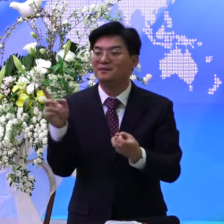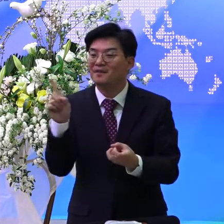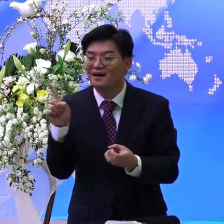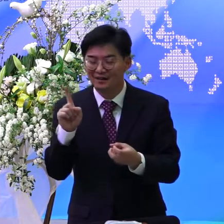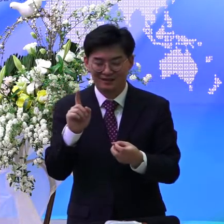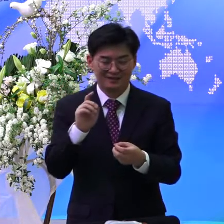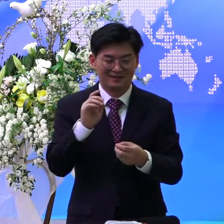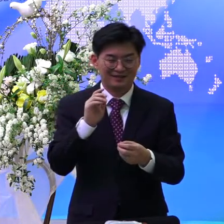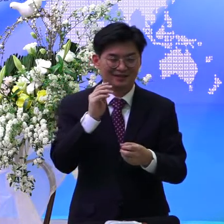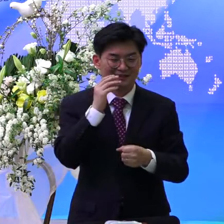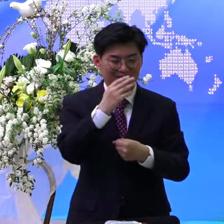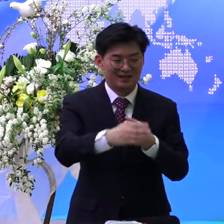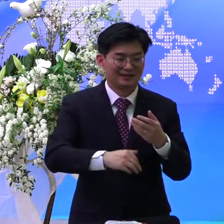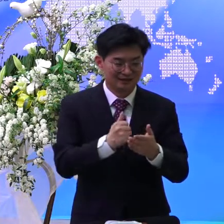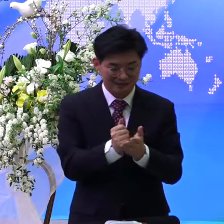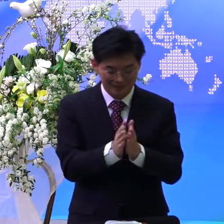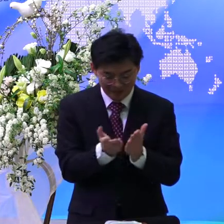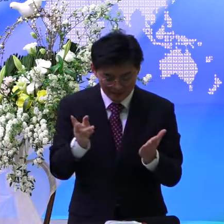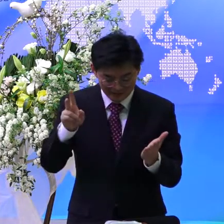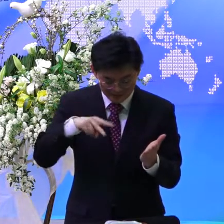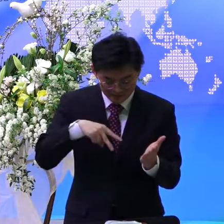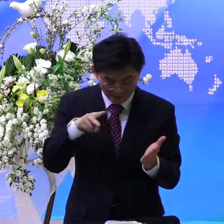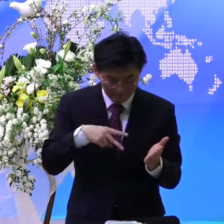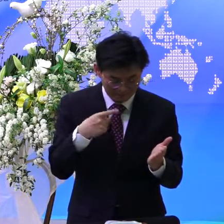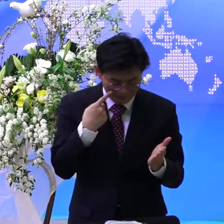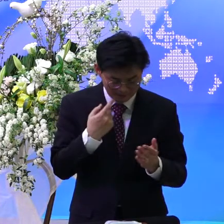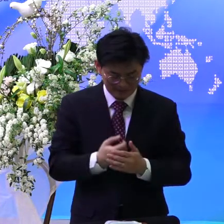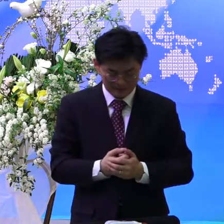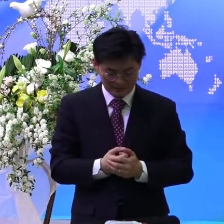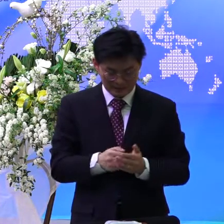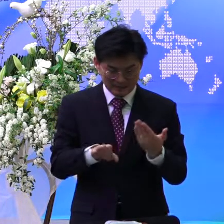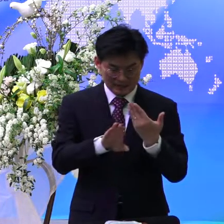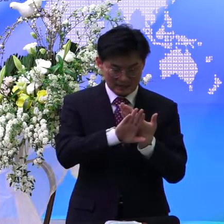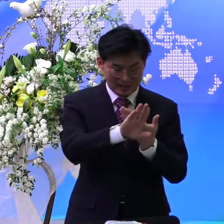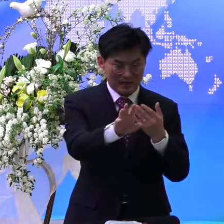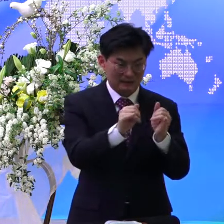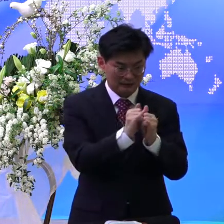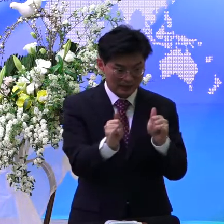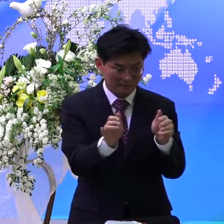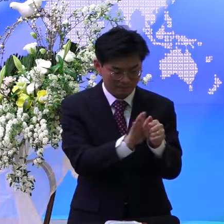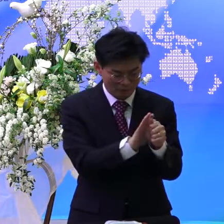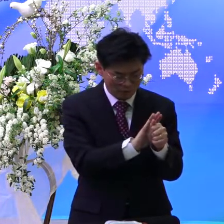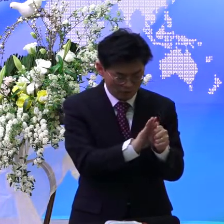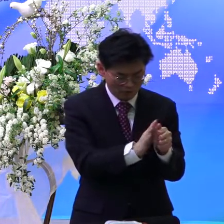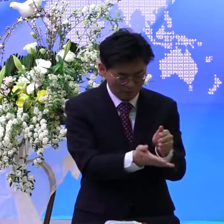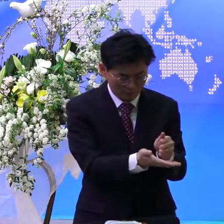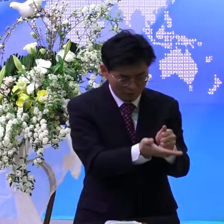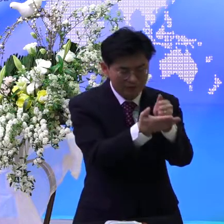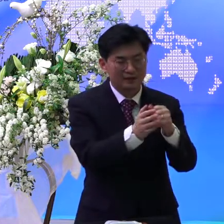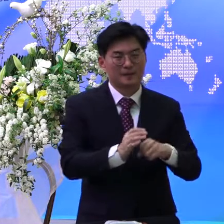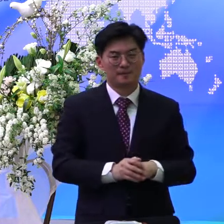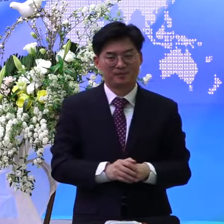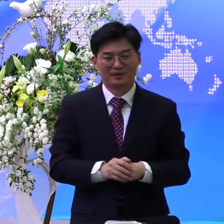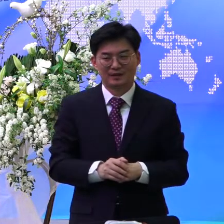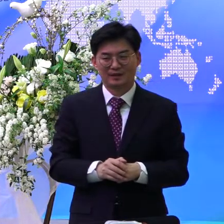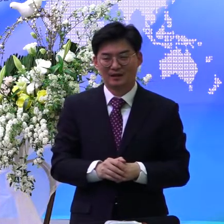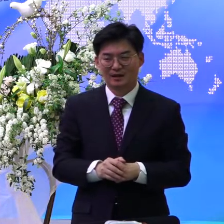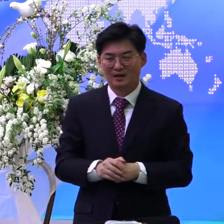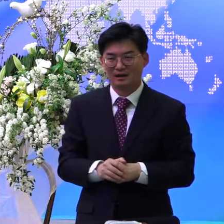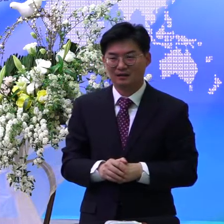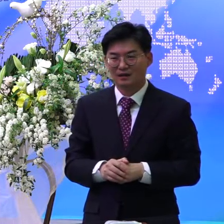산상수훈의 말씀을 따라서 남에게 대접받고자 하는 대로 손님을 대접하고 오리를 가자고 하면 신리를